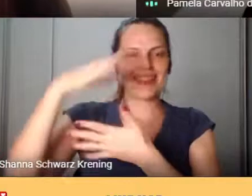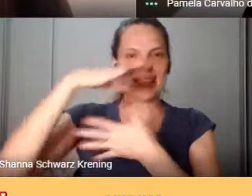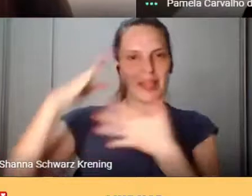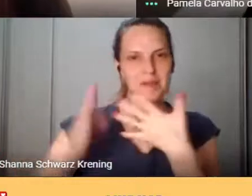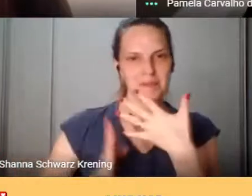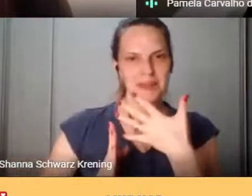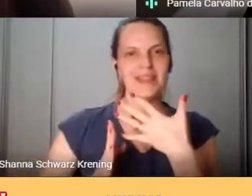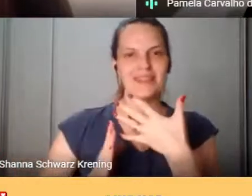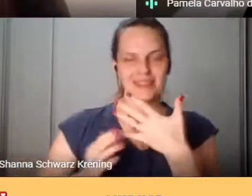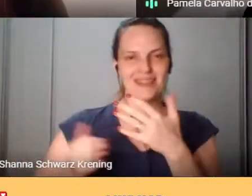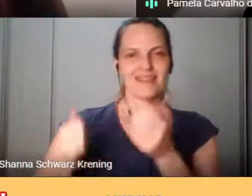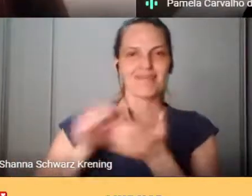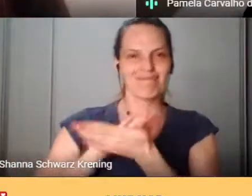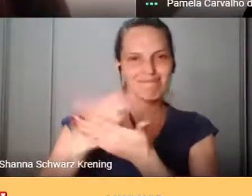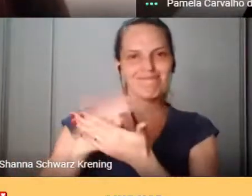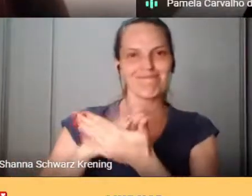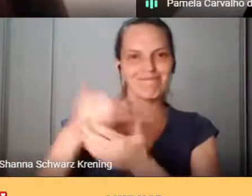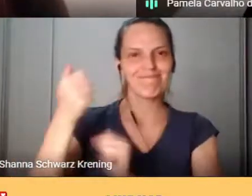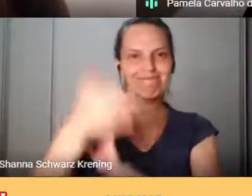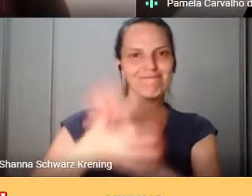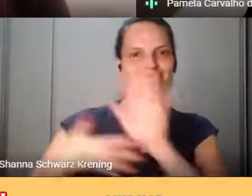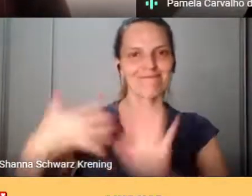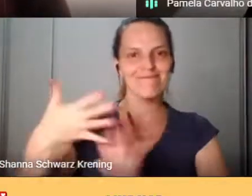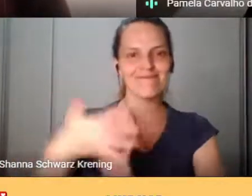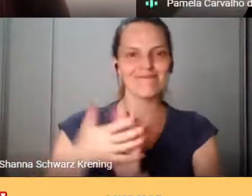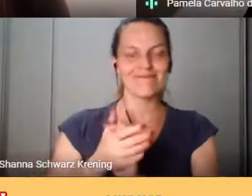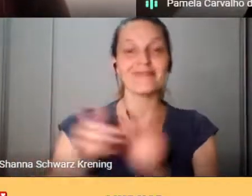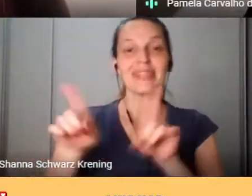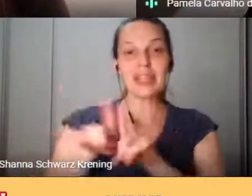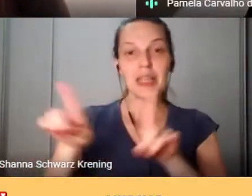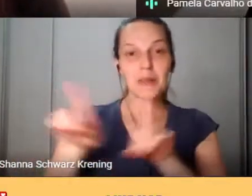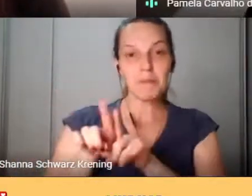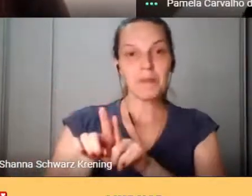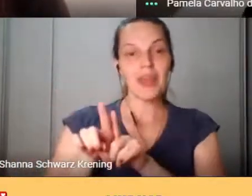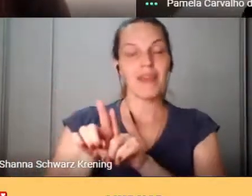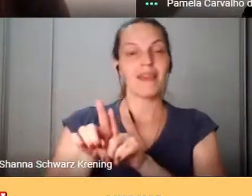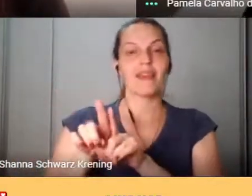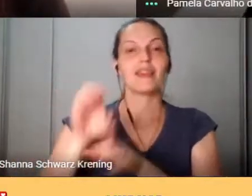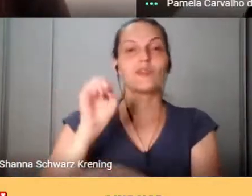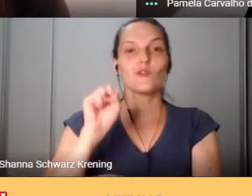Libras, e o pessoal forte também que nos apoiou.